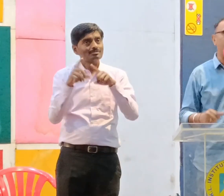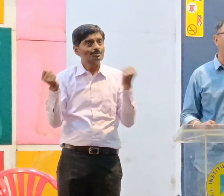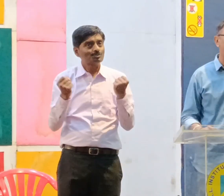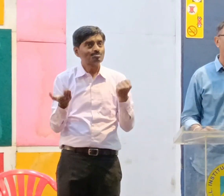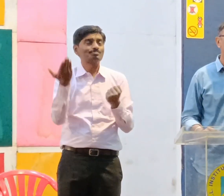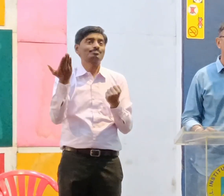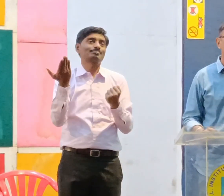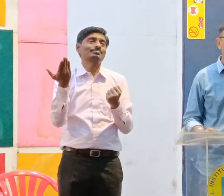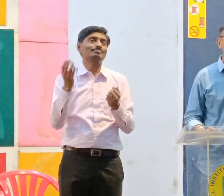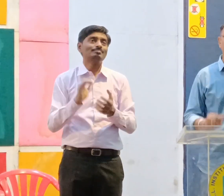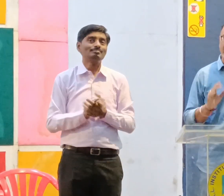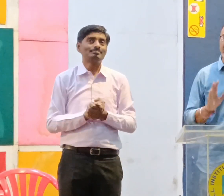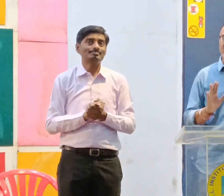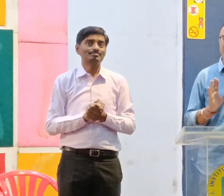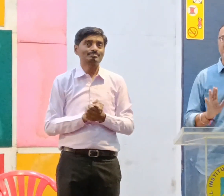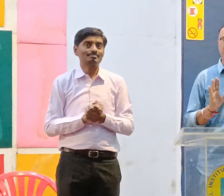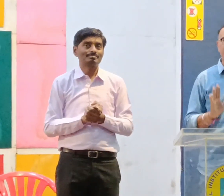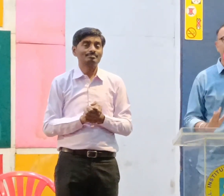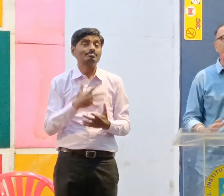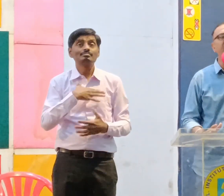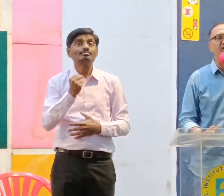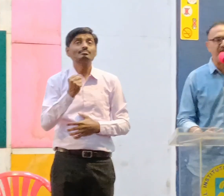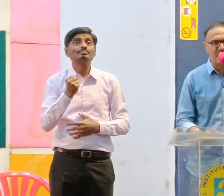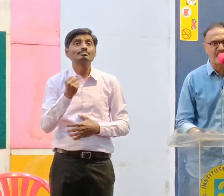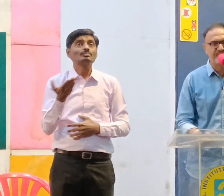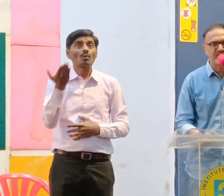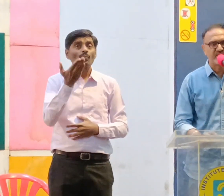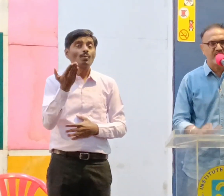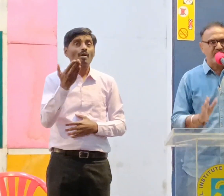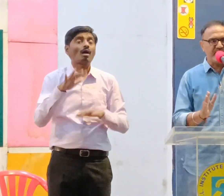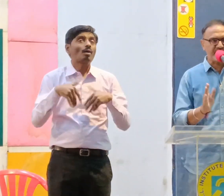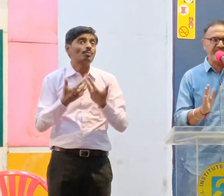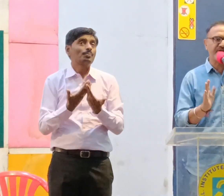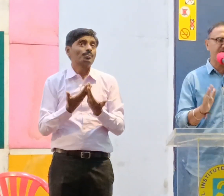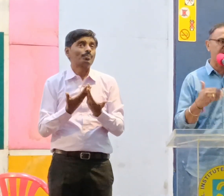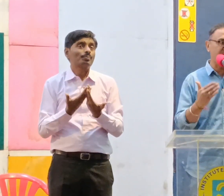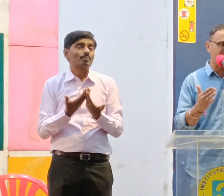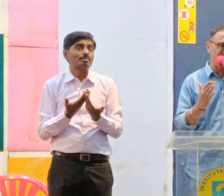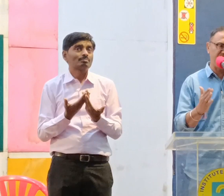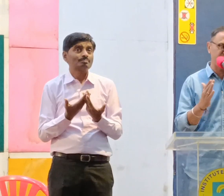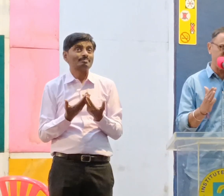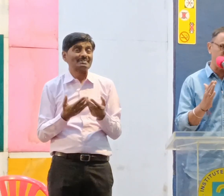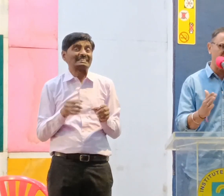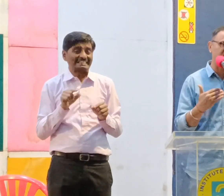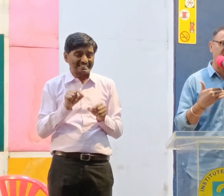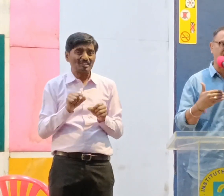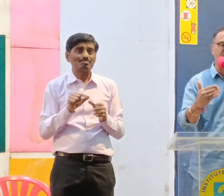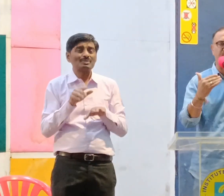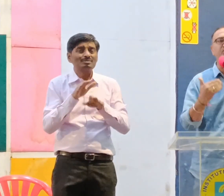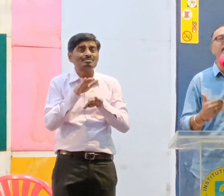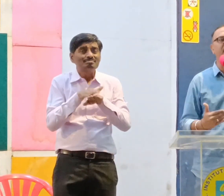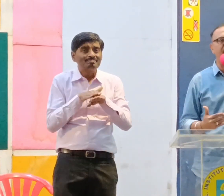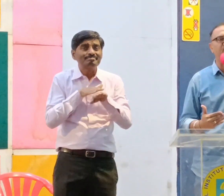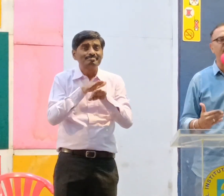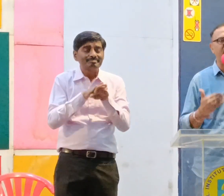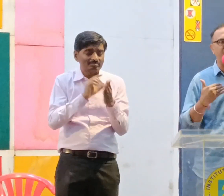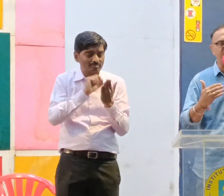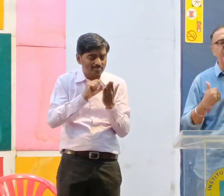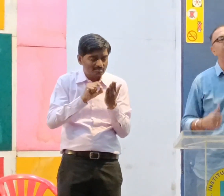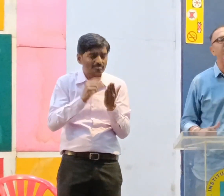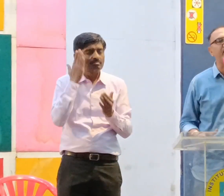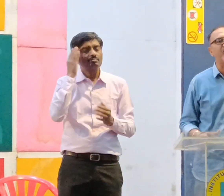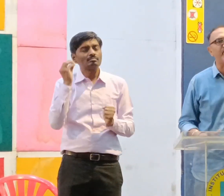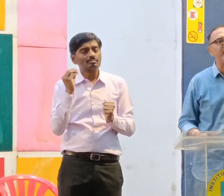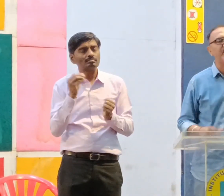છે અને પેપર આપવાનું છે અને આ આત્મવિશ્વાસ ક્યારે આવે એક એક ડગલાથી સ્ટેપ બાય સ્ટેપ આપણે ભણતા ગયા હોઈએ